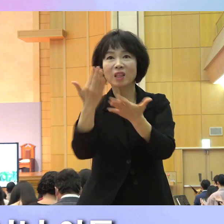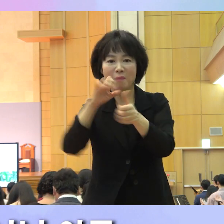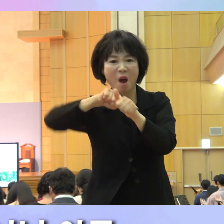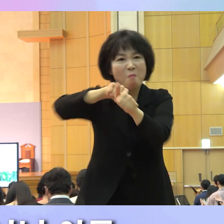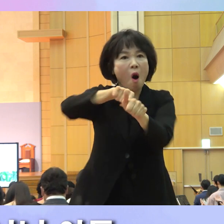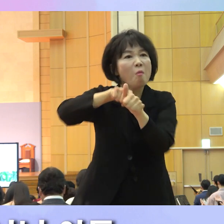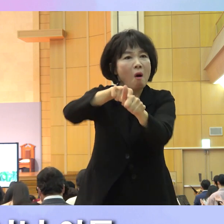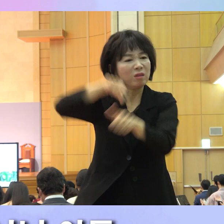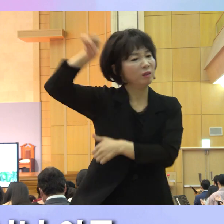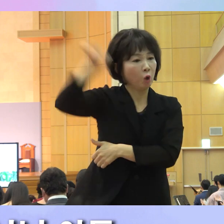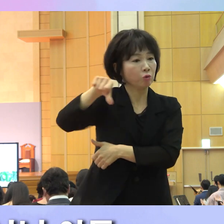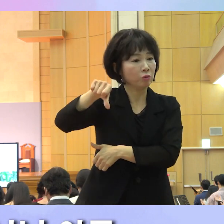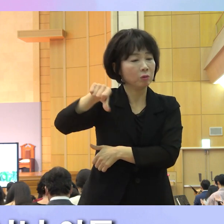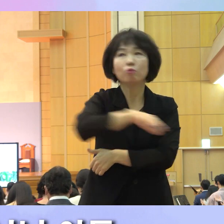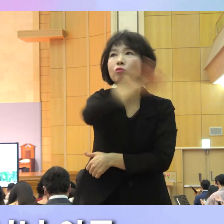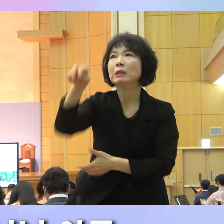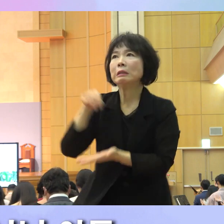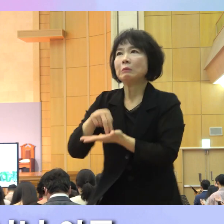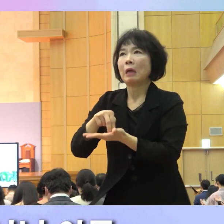형벌받아야 마땅할 우리들,